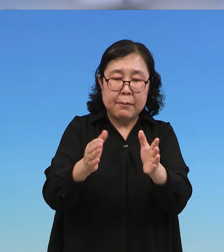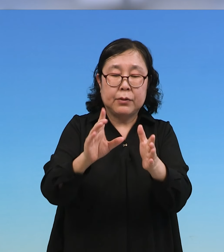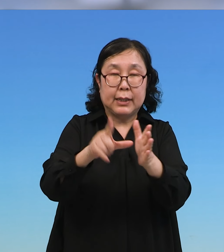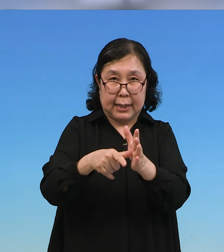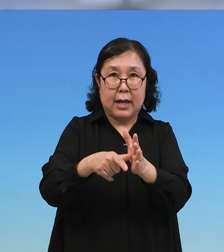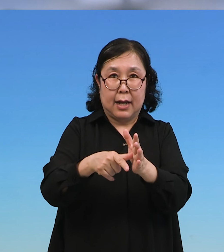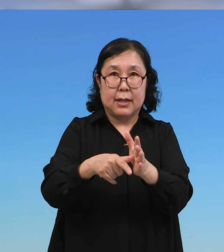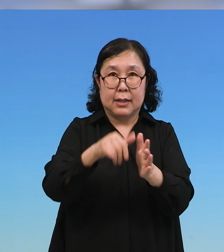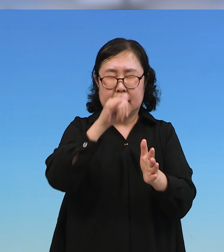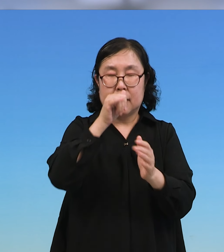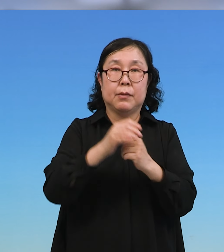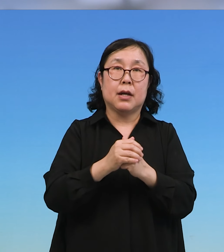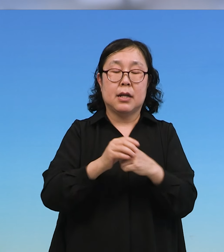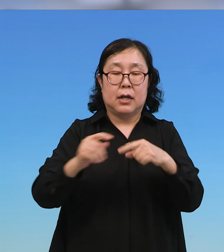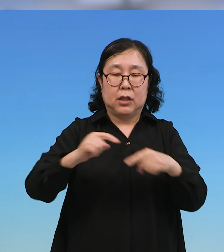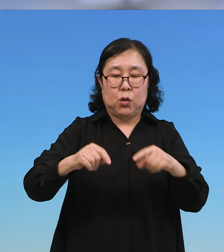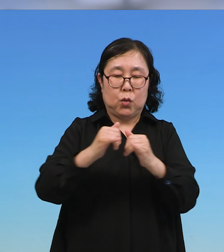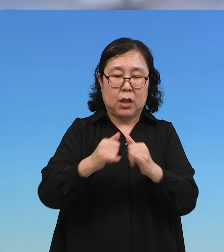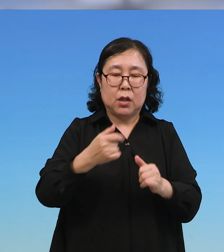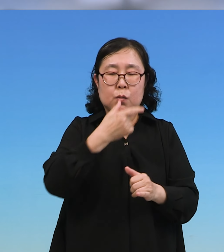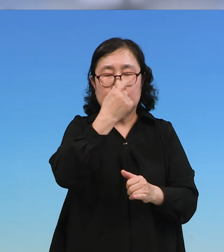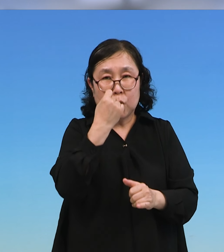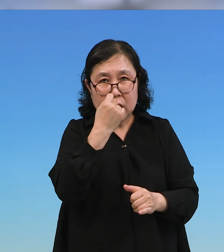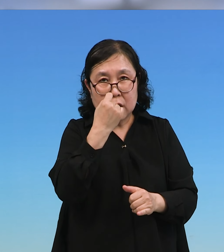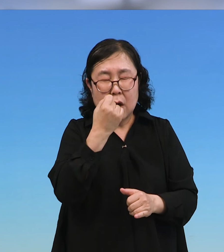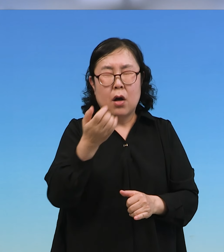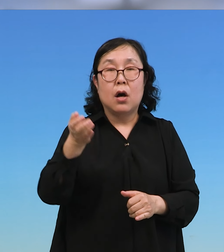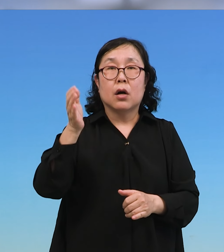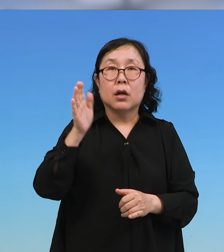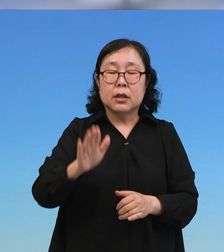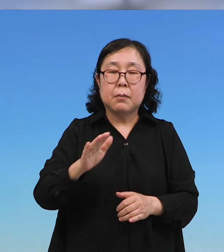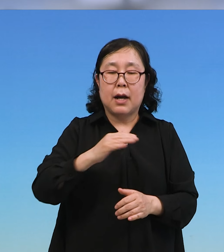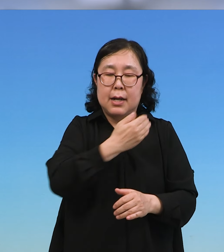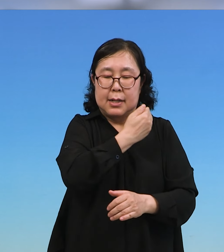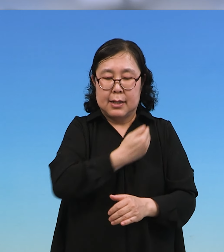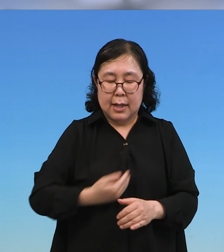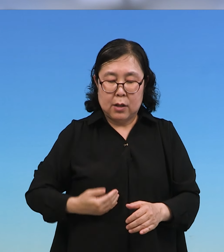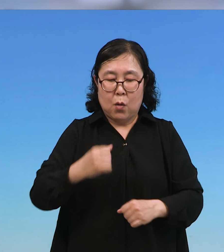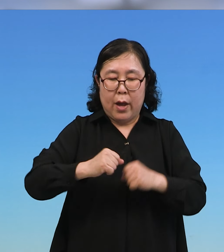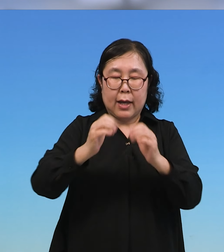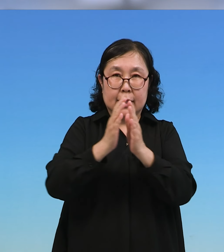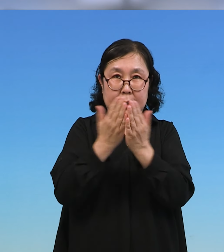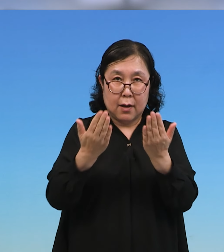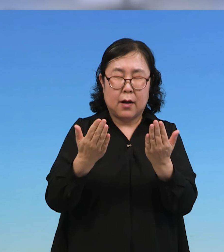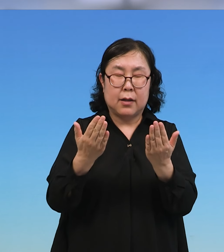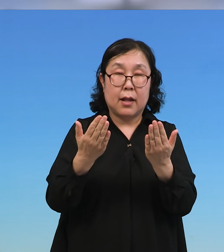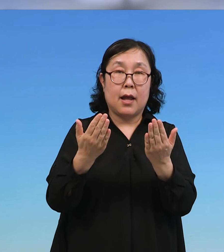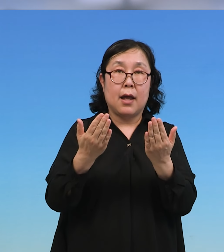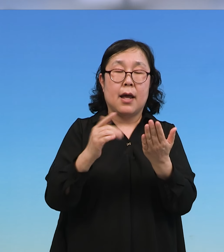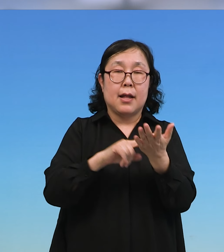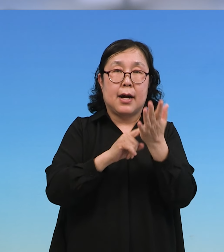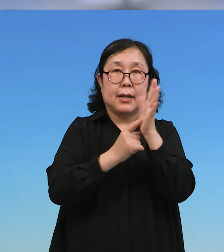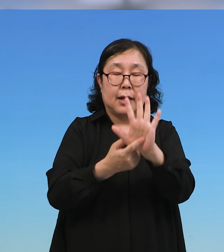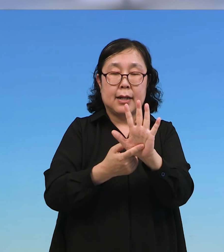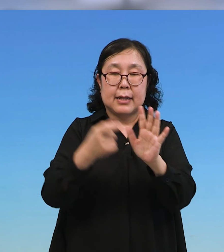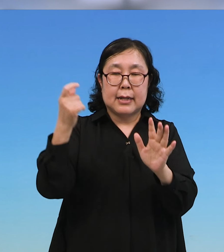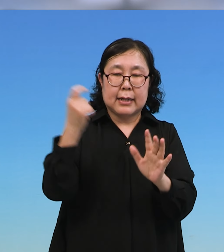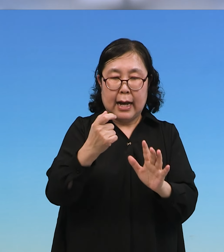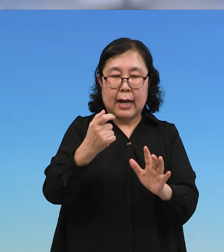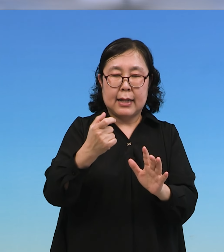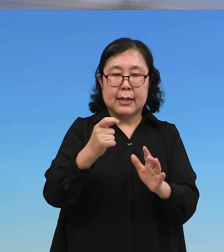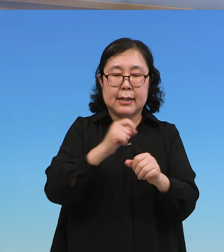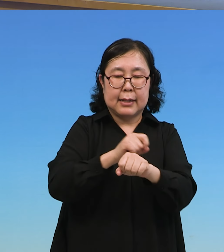그렇게 좀 지도자들이 좀 부실했습니다. 근데 사도행전에 나오는 초대교회의 강력한 특징이 뭐냐? 사도행전